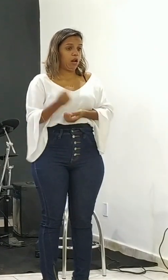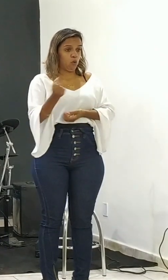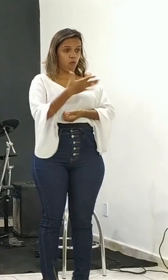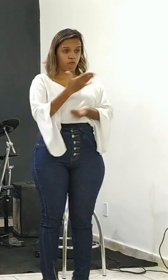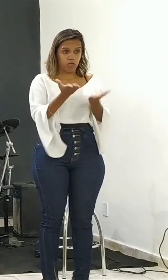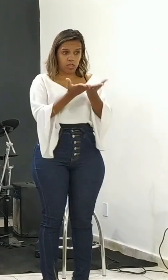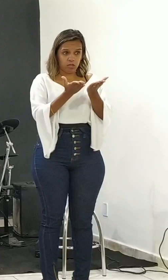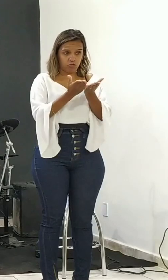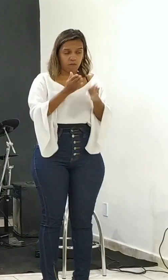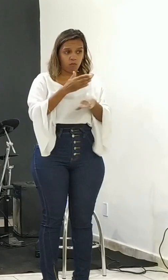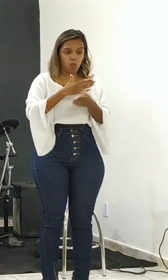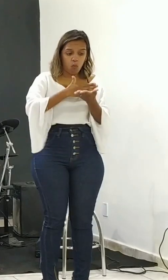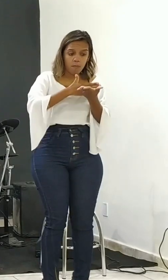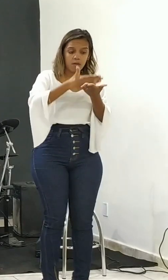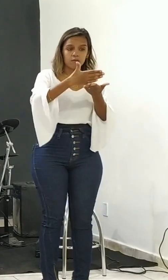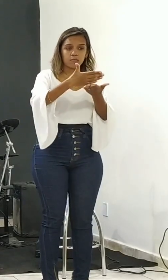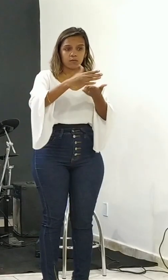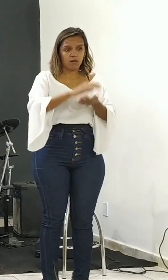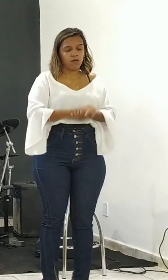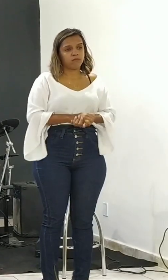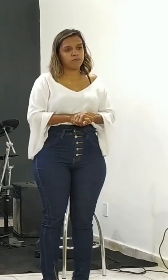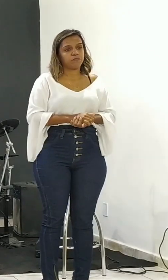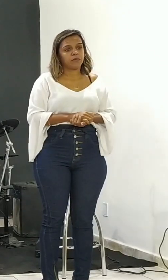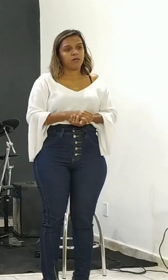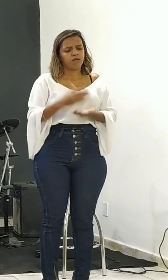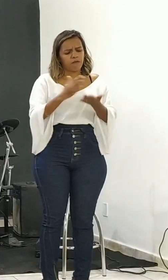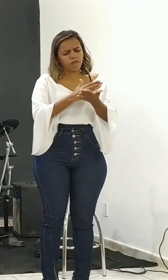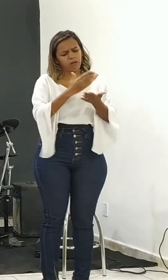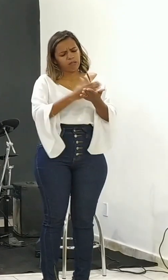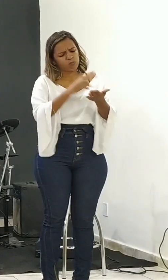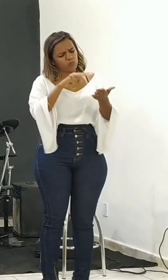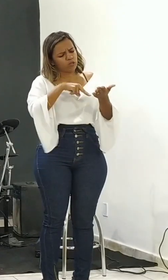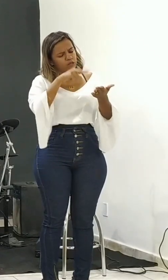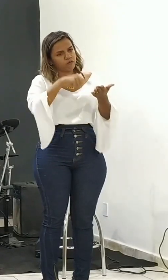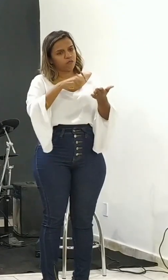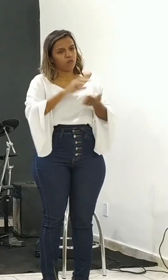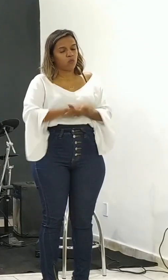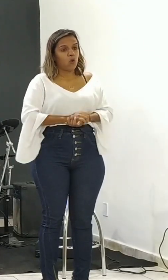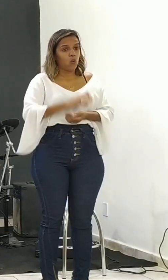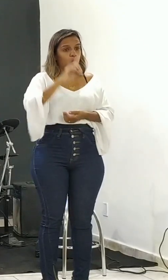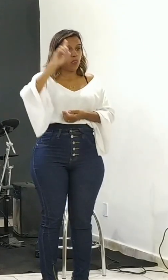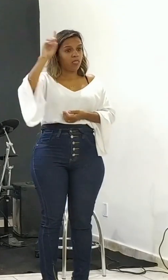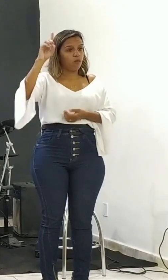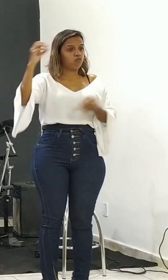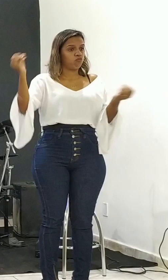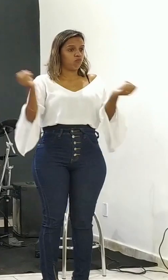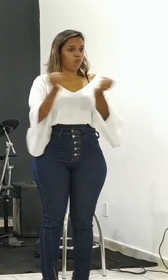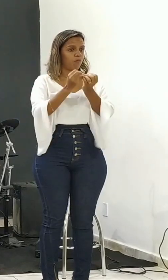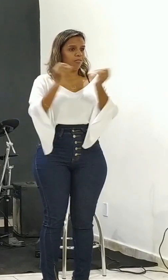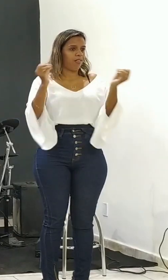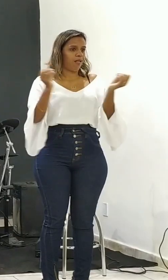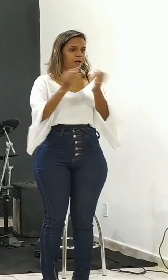Eu contava com um livro emprestado, e esse livro chamava-se O Deus do Impossível.